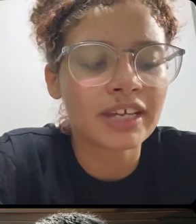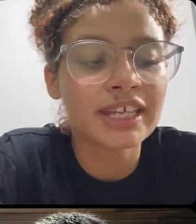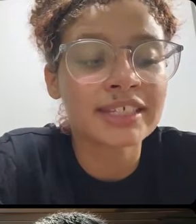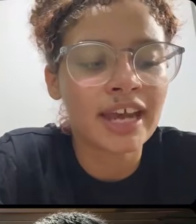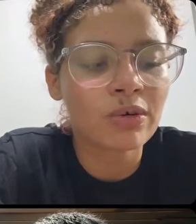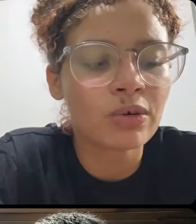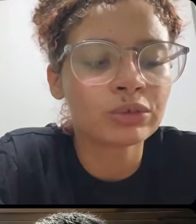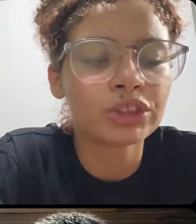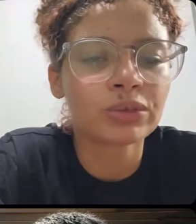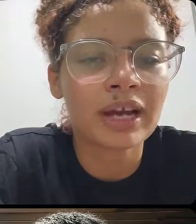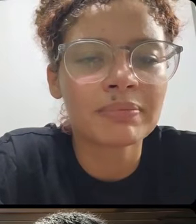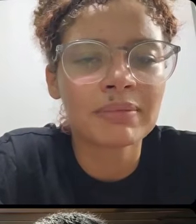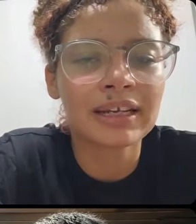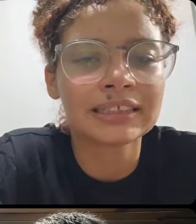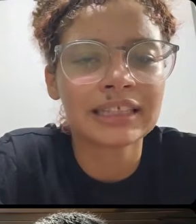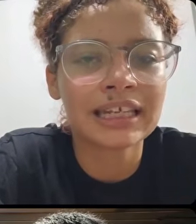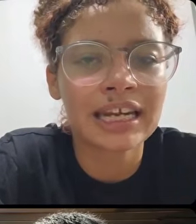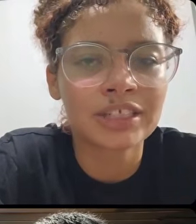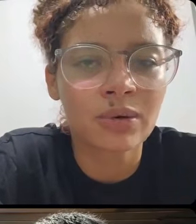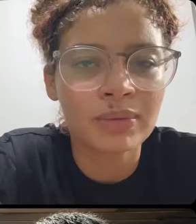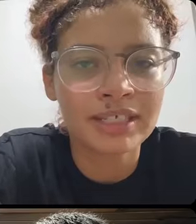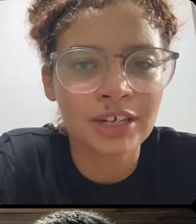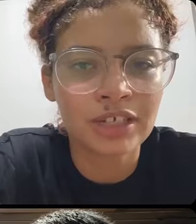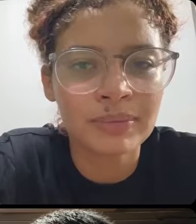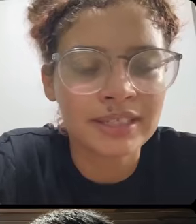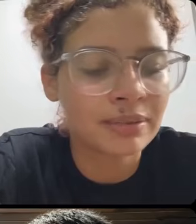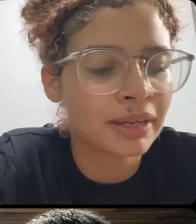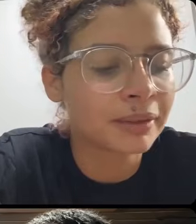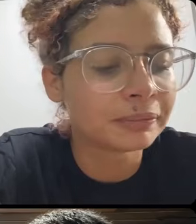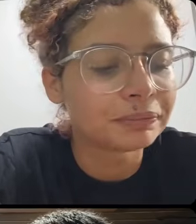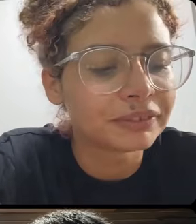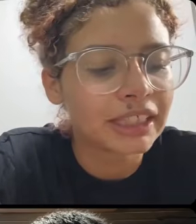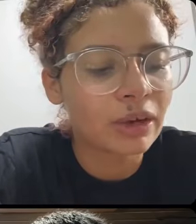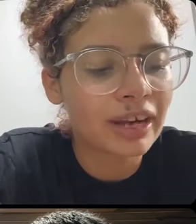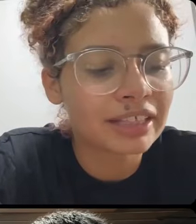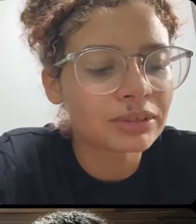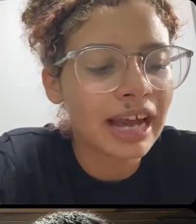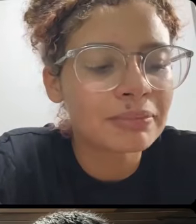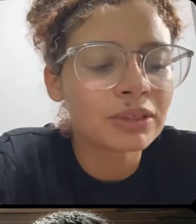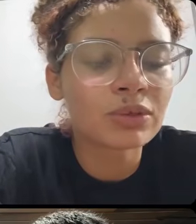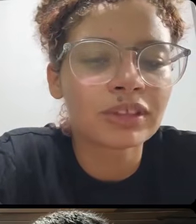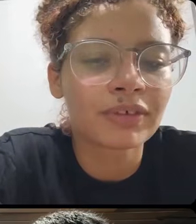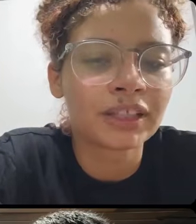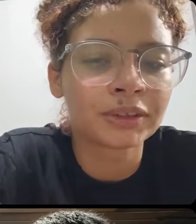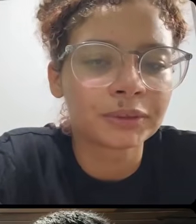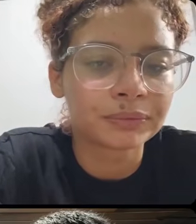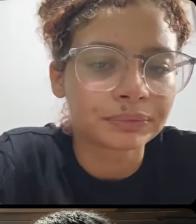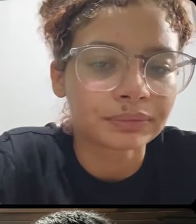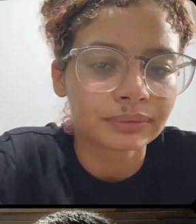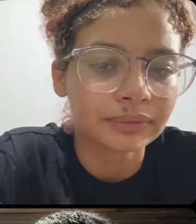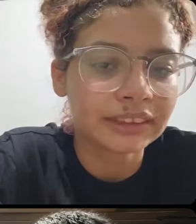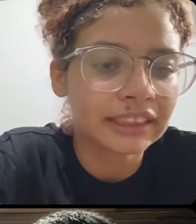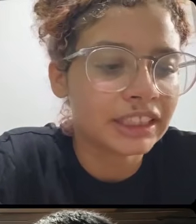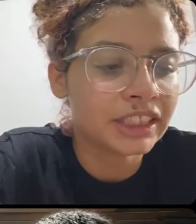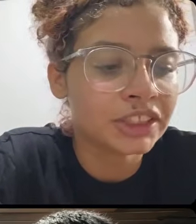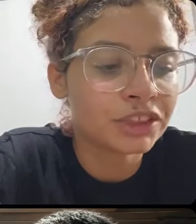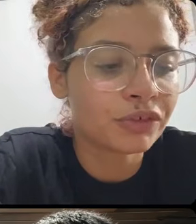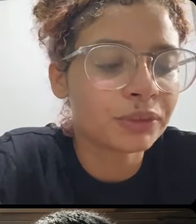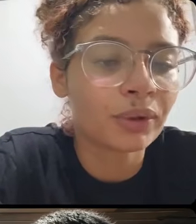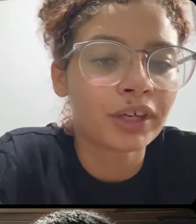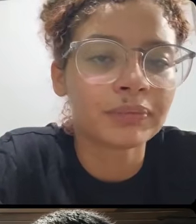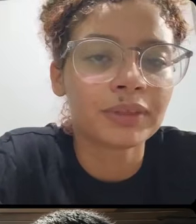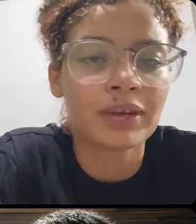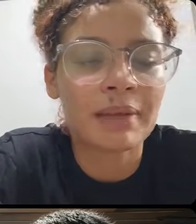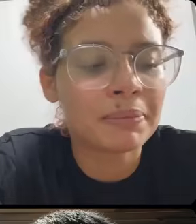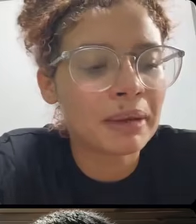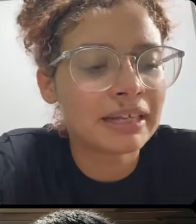e eles quiseram continuar e permanecer na igreja com o Ministério de Libras também. Que é o caso do Gabi, que o Hugo tá falando. A gente